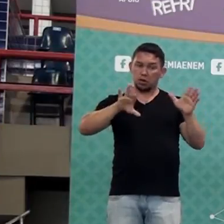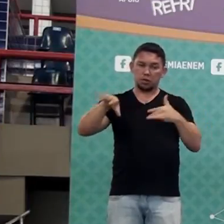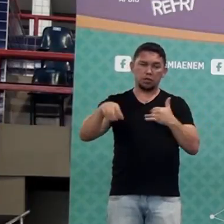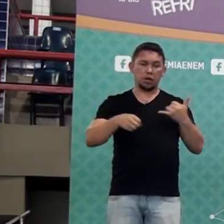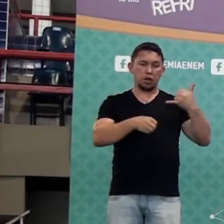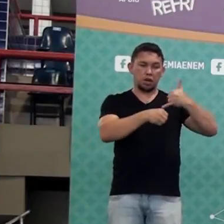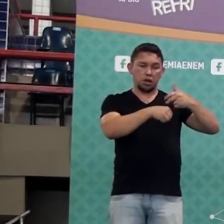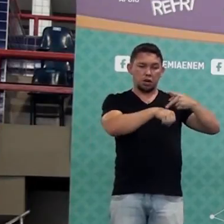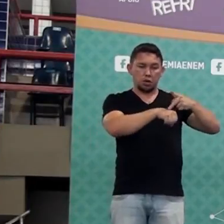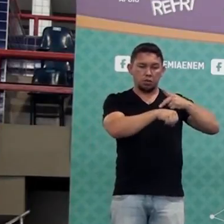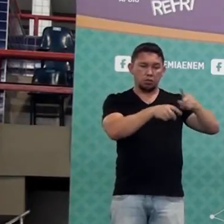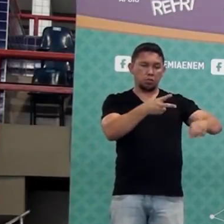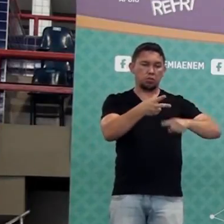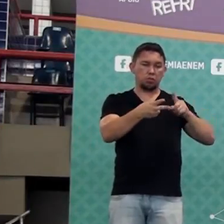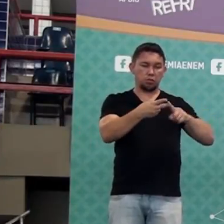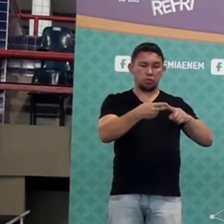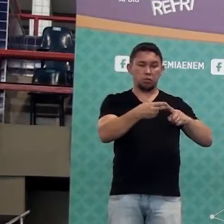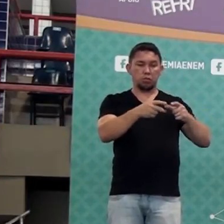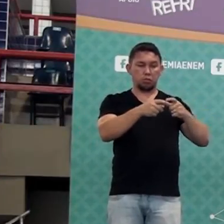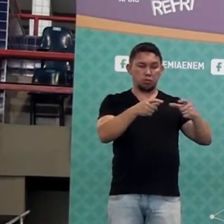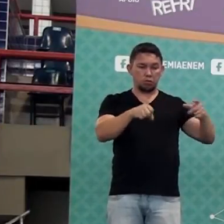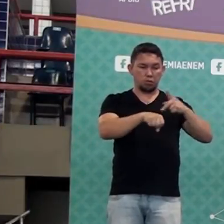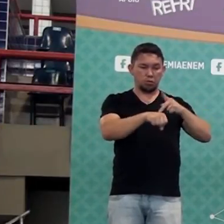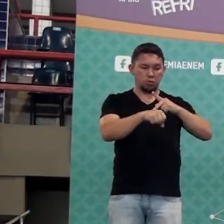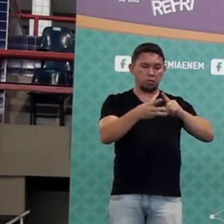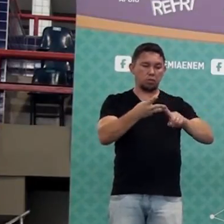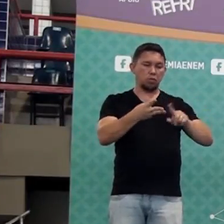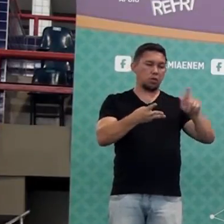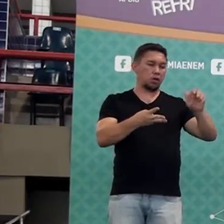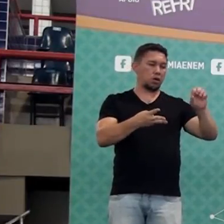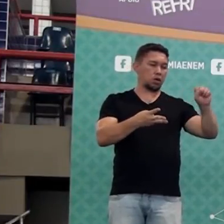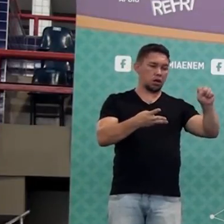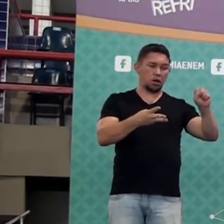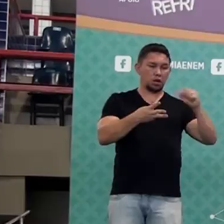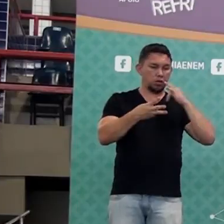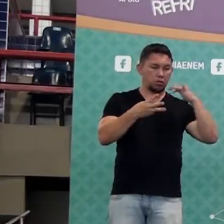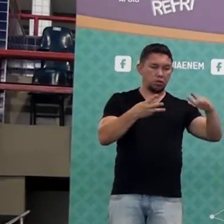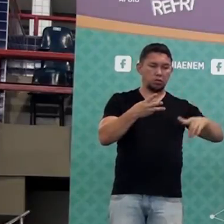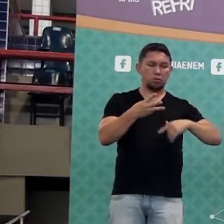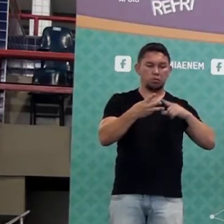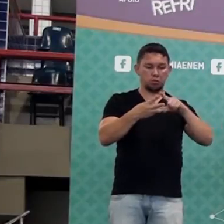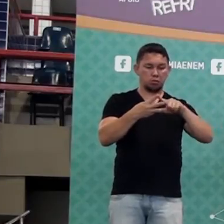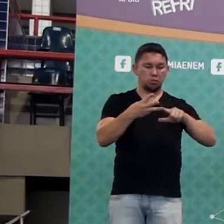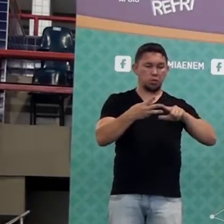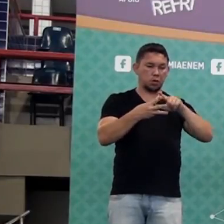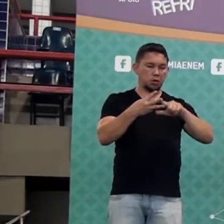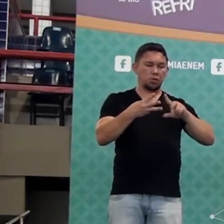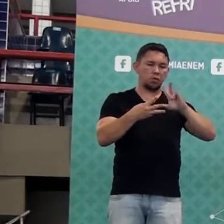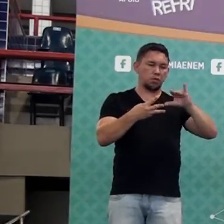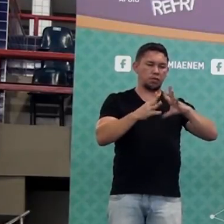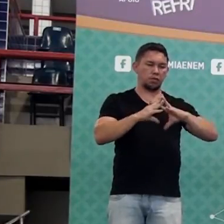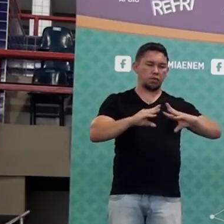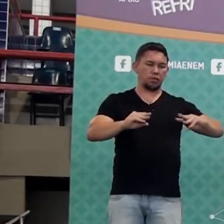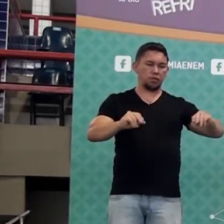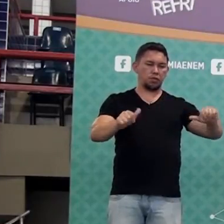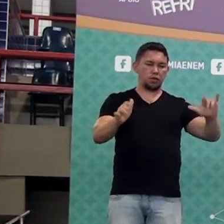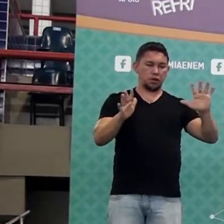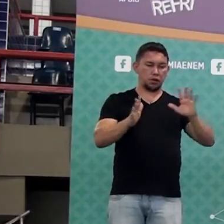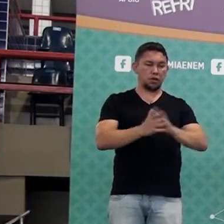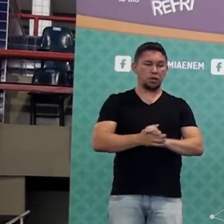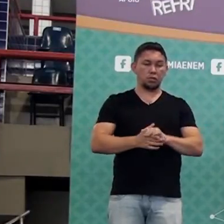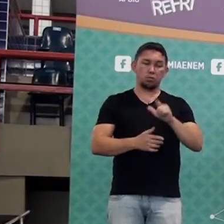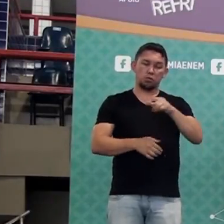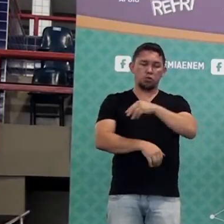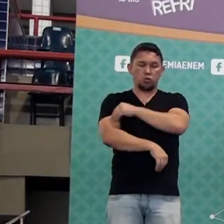combustíveis fósseis, petróleo, gás natural, carvão, um dia vão se acabar, eles são finitos.